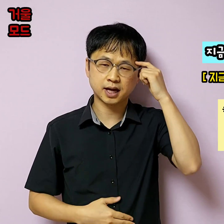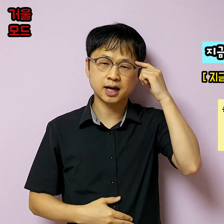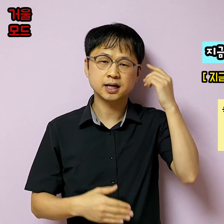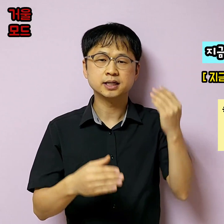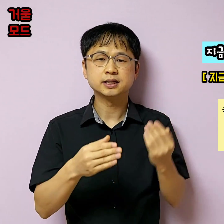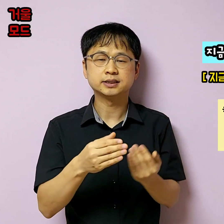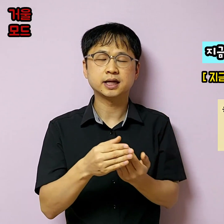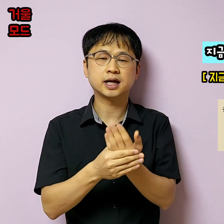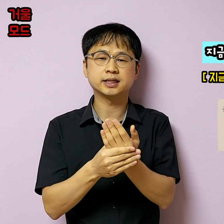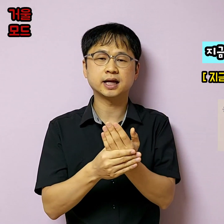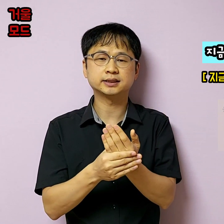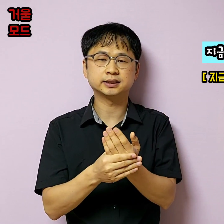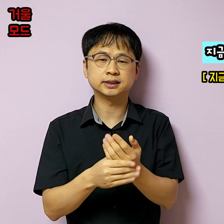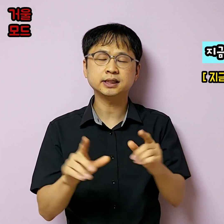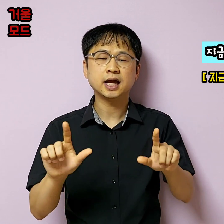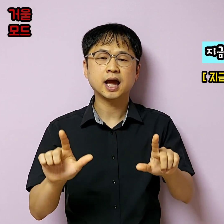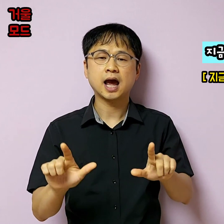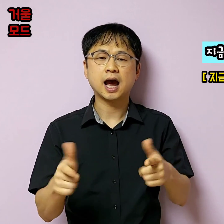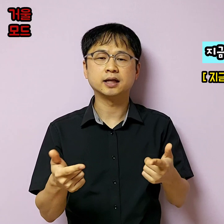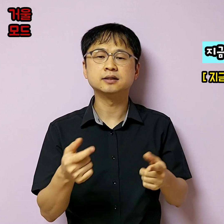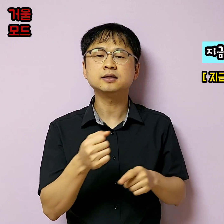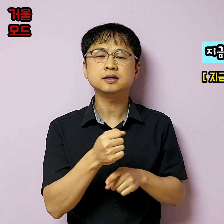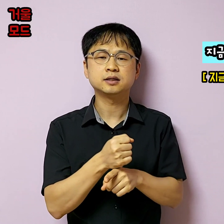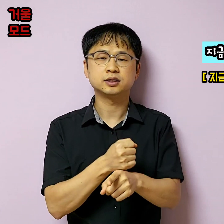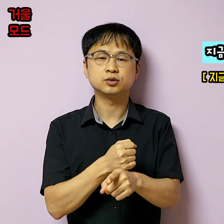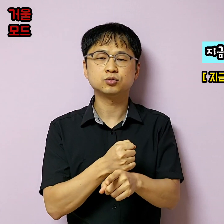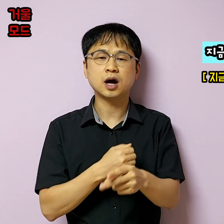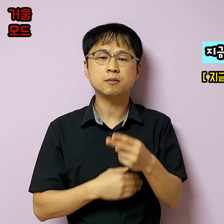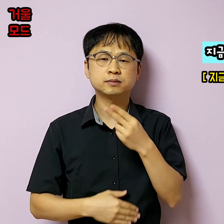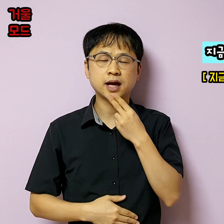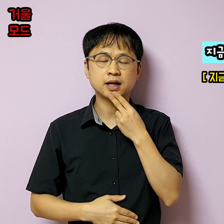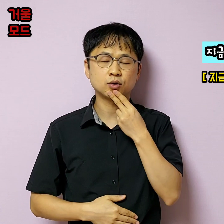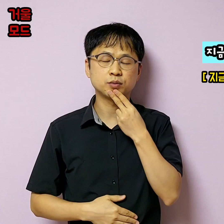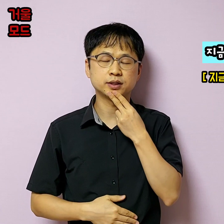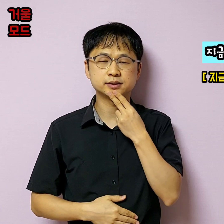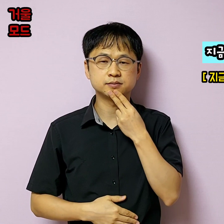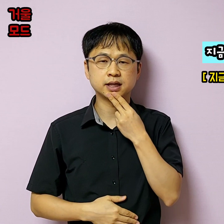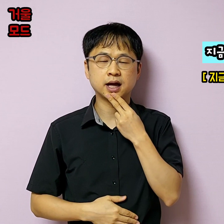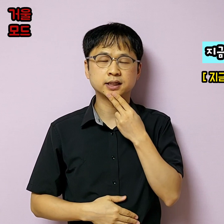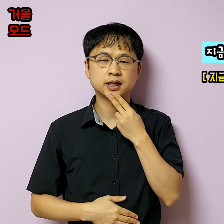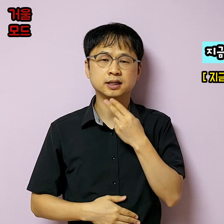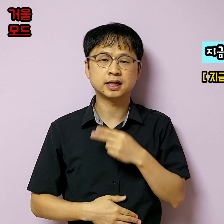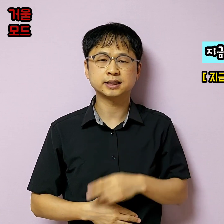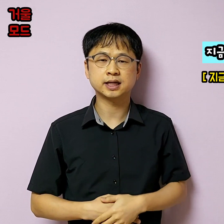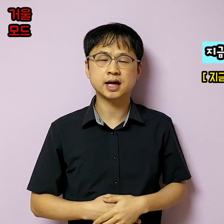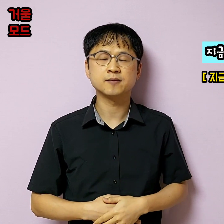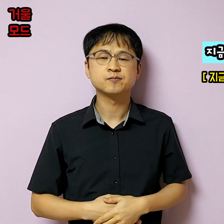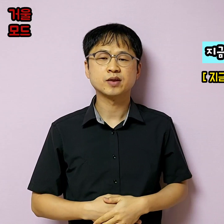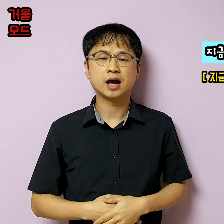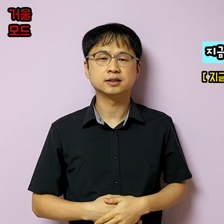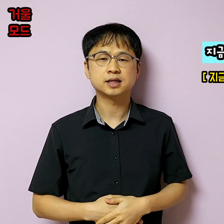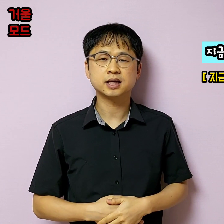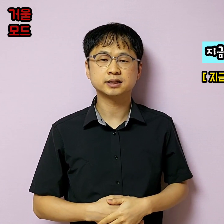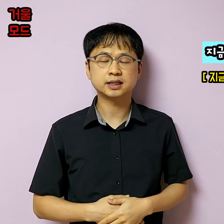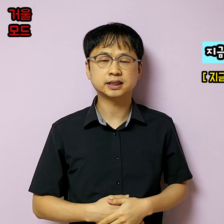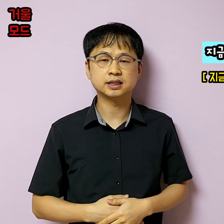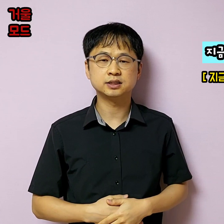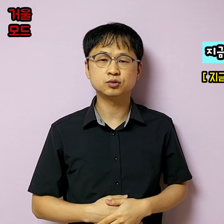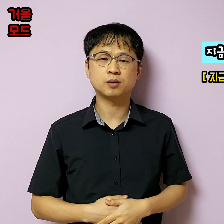됩니다. 생각이 나지 않을 이유가 없다라고 표현했습니다. 생각나잖아. 생각나지 않을 이유가